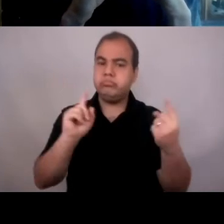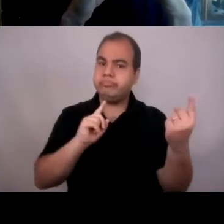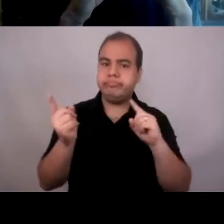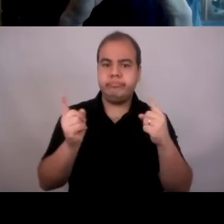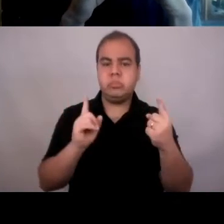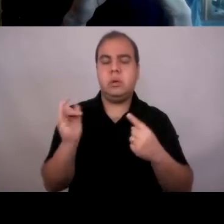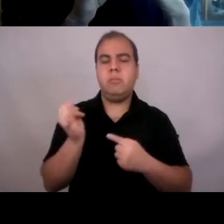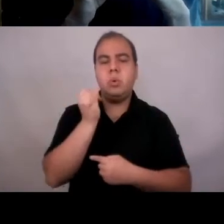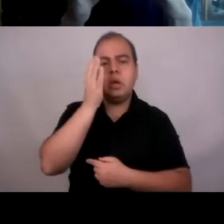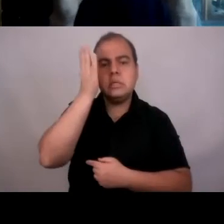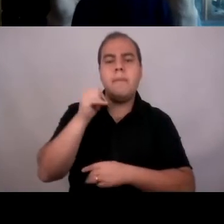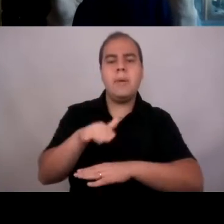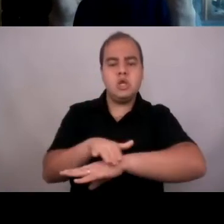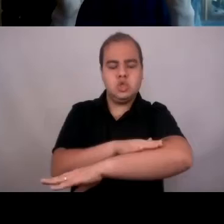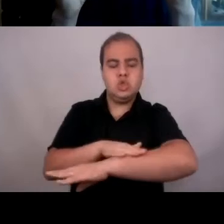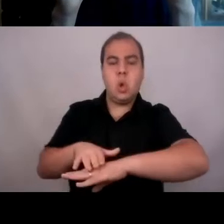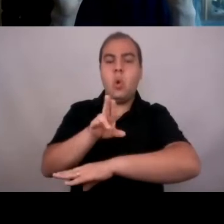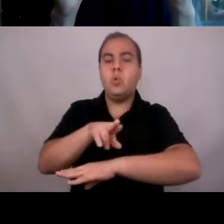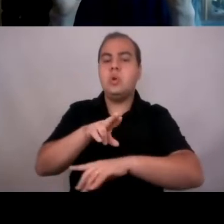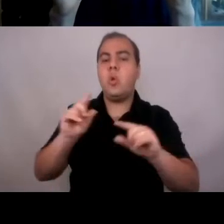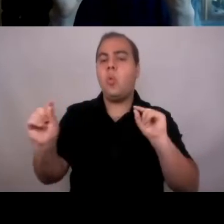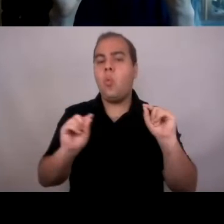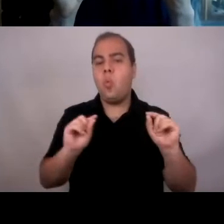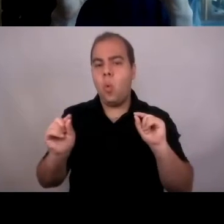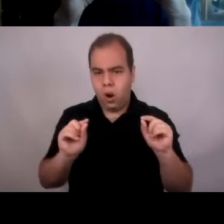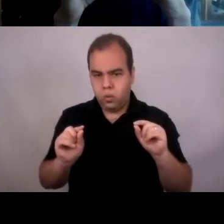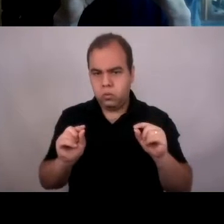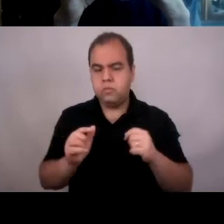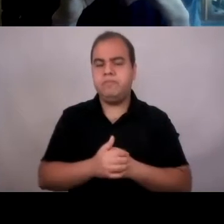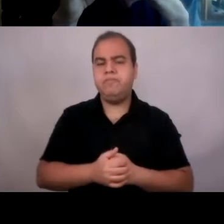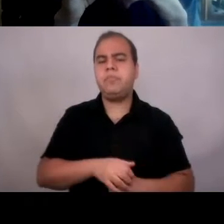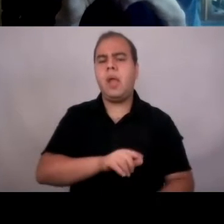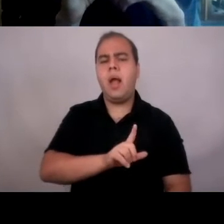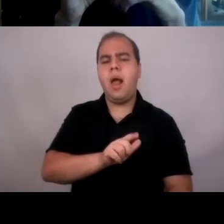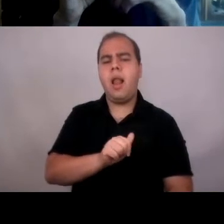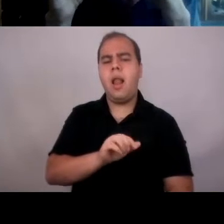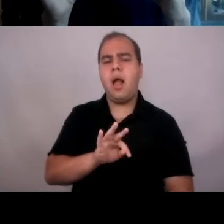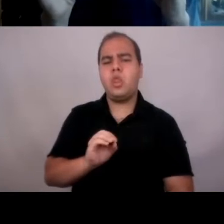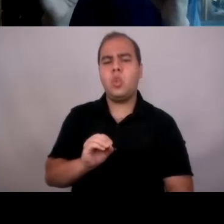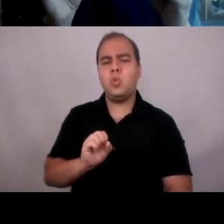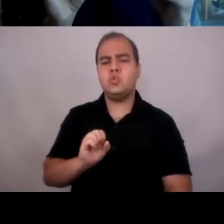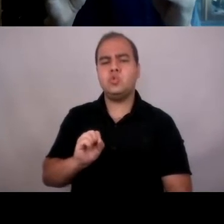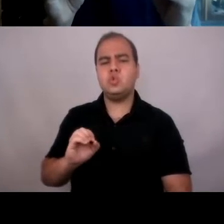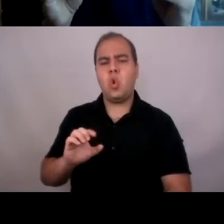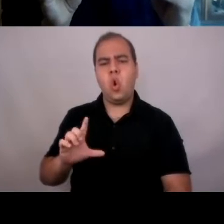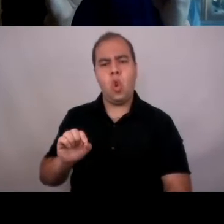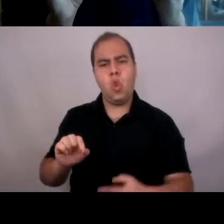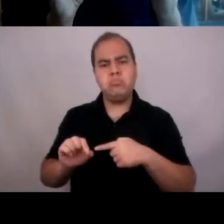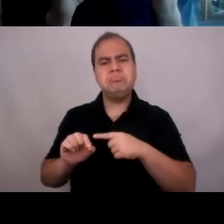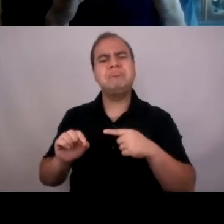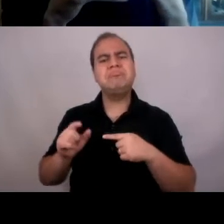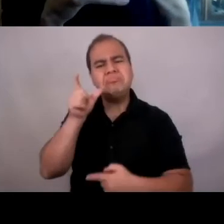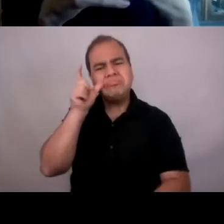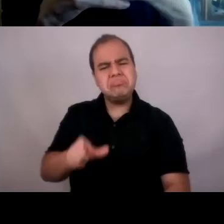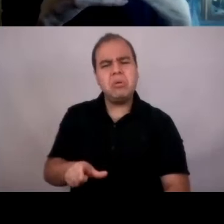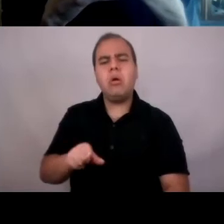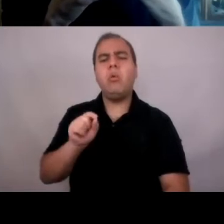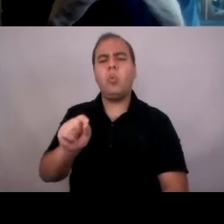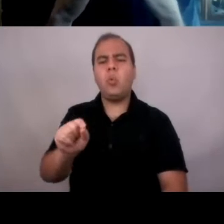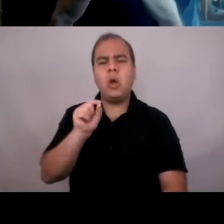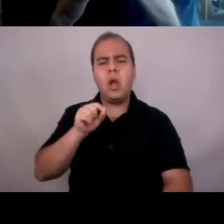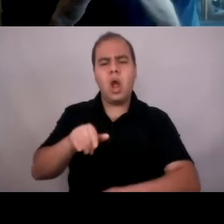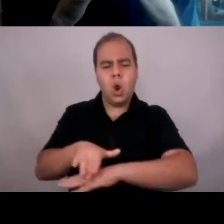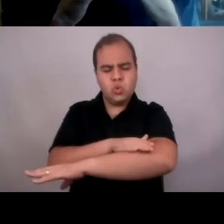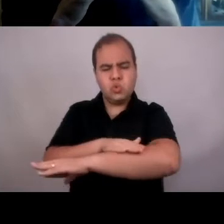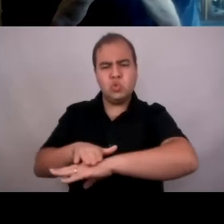que tipo de solo a gente está usando. Então, o latossolo, ele traz uma característica interessante, que é que ele é um solo